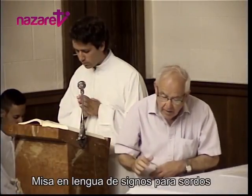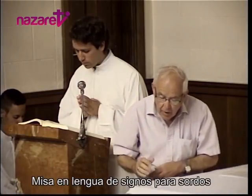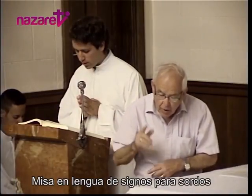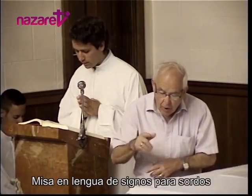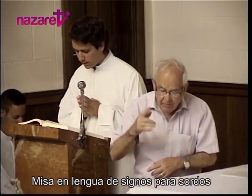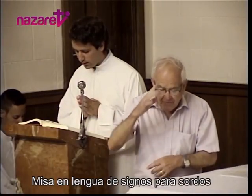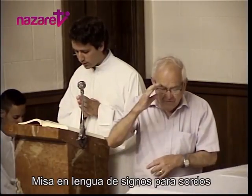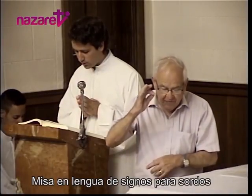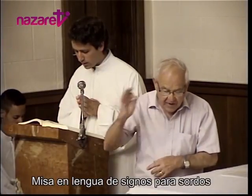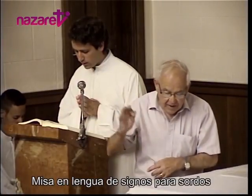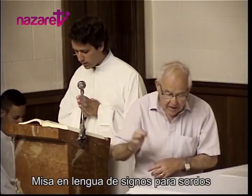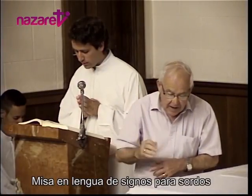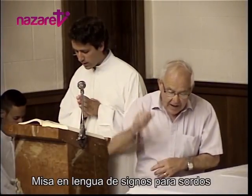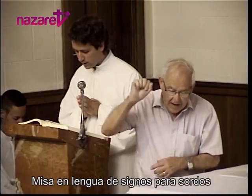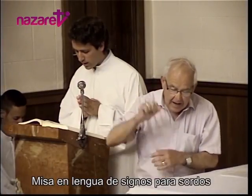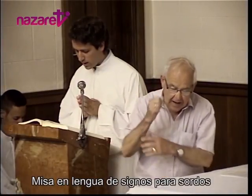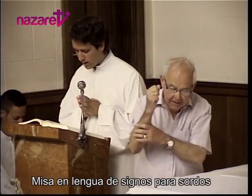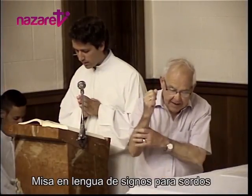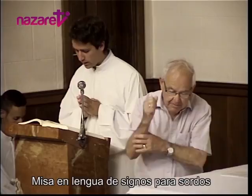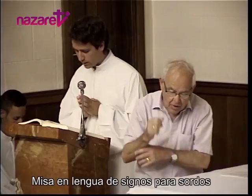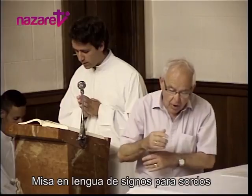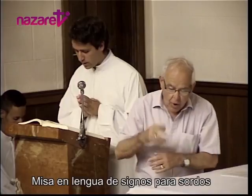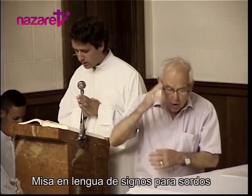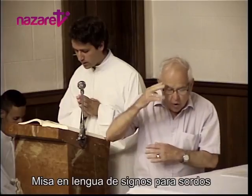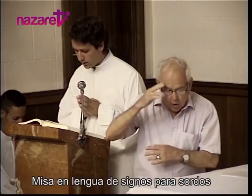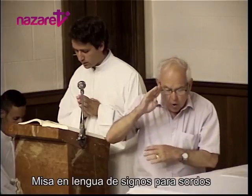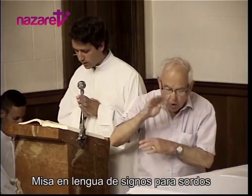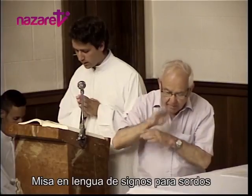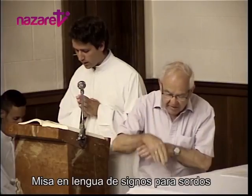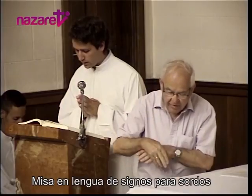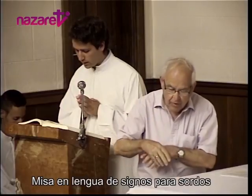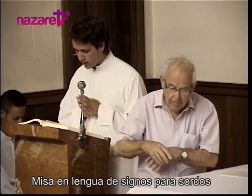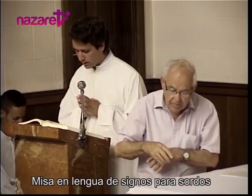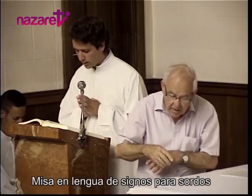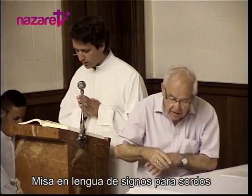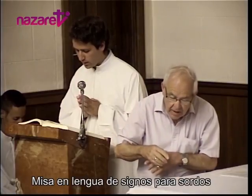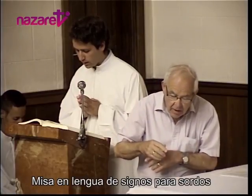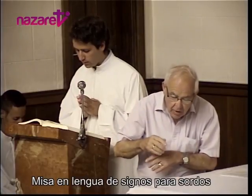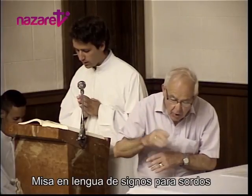Por la fe obedeció Abraham a la llamada y salió hacia la tierra que iba a recibir